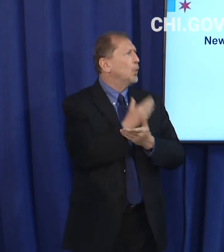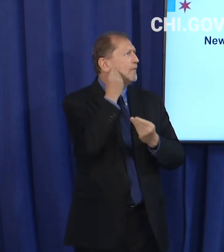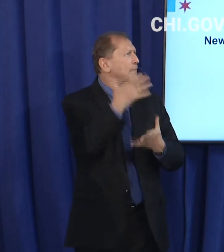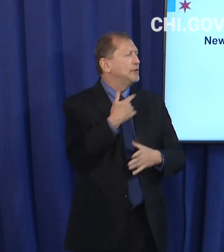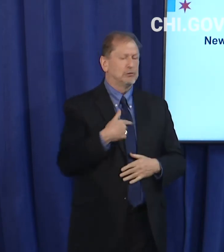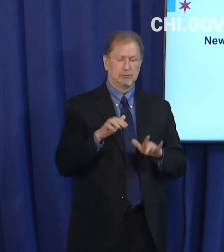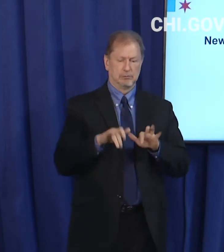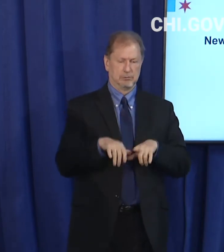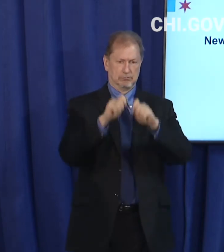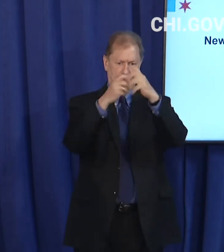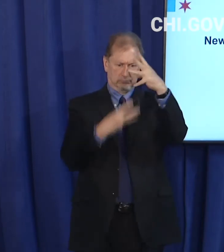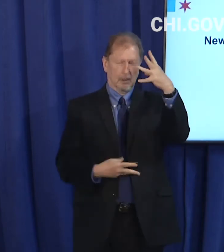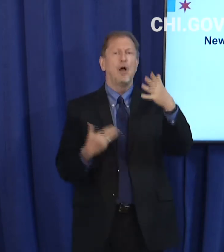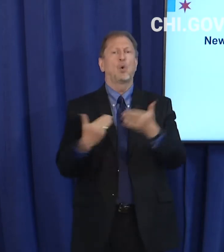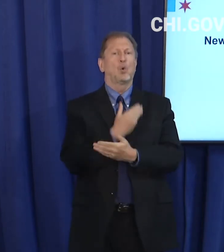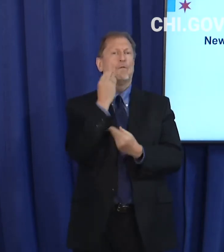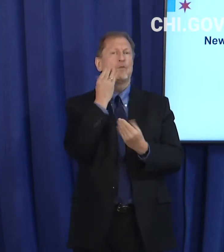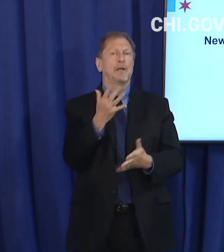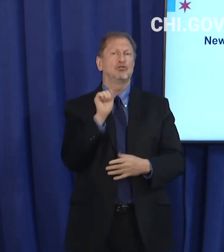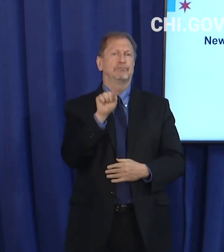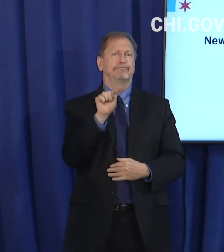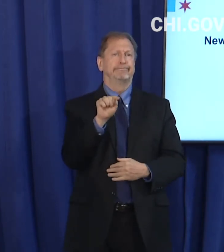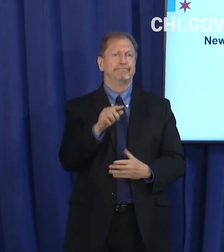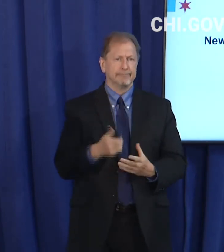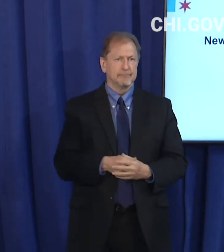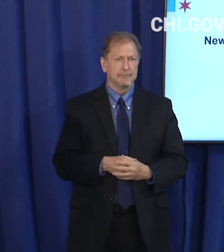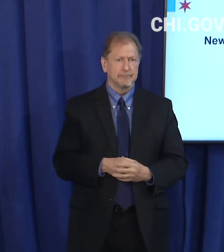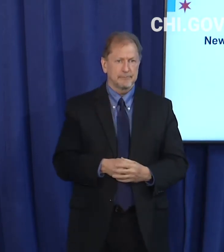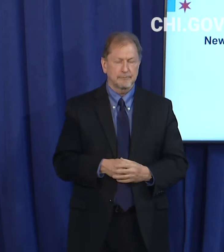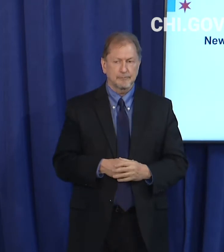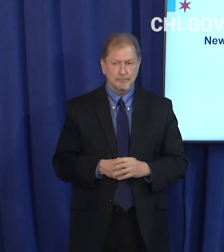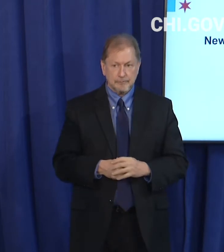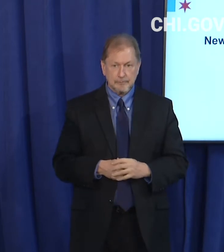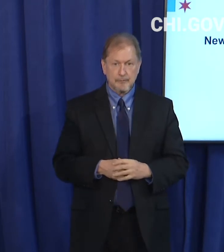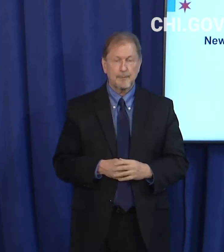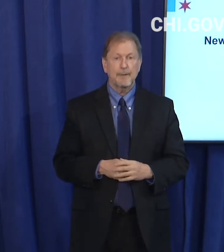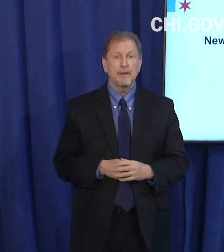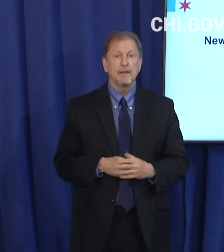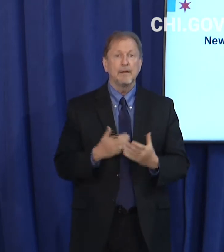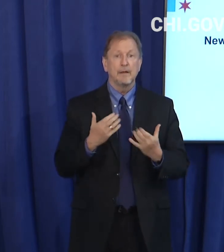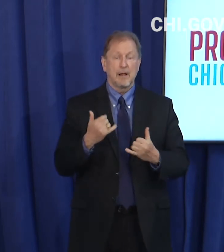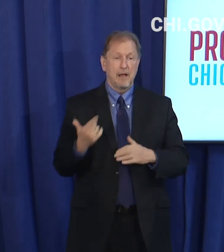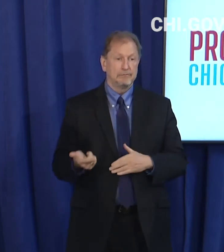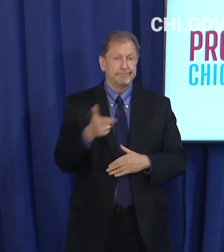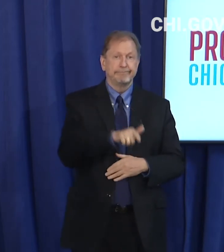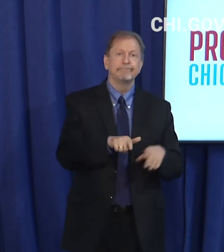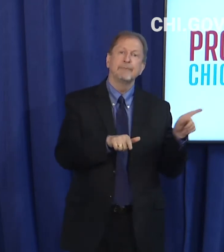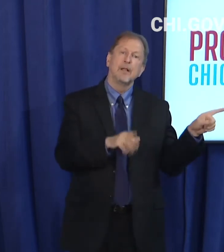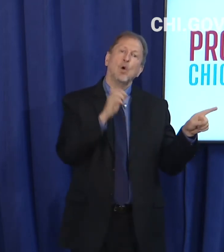find information about this. And now I will turn it over to Dr. Luna.